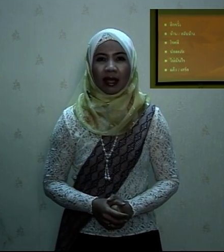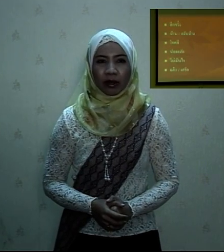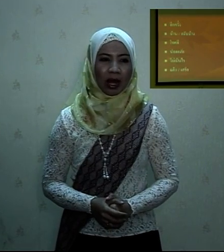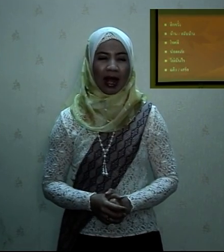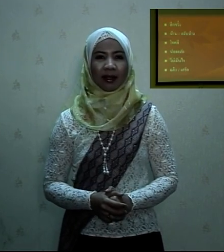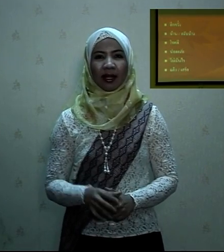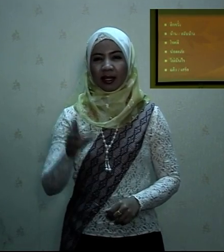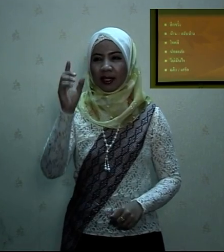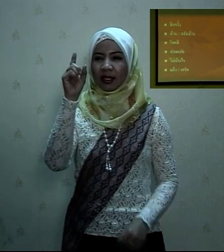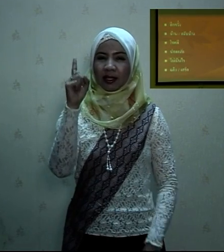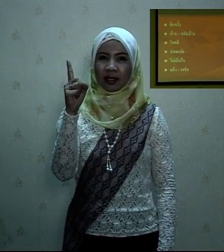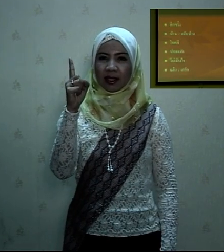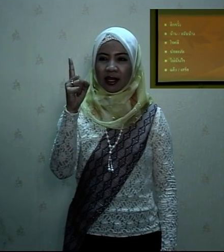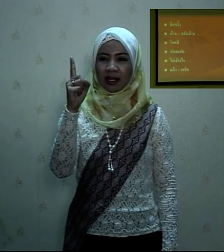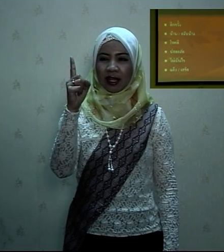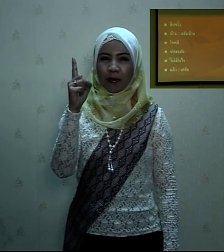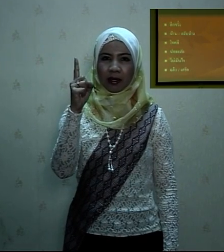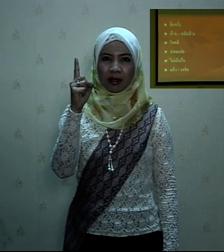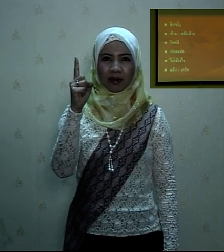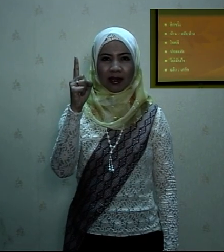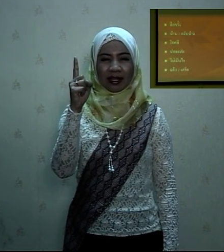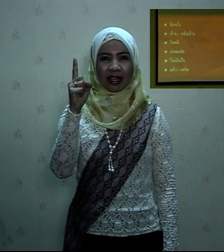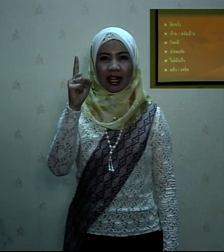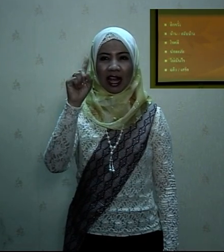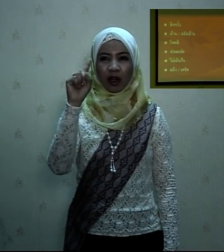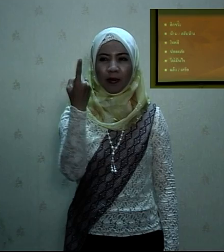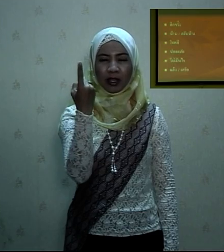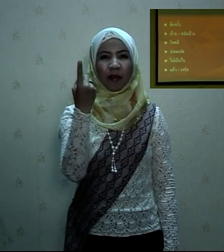ครั้งก็คือทำมือลักษณะนี้นะคะแล้วก็บิดข้อมือค่ะ